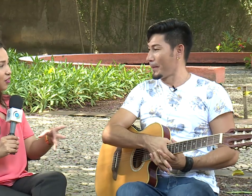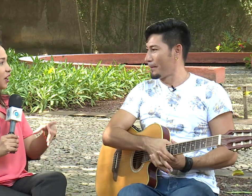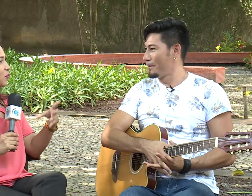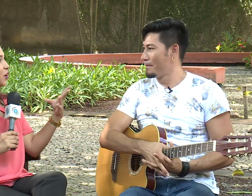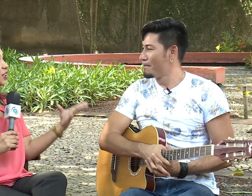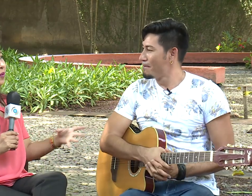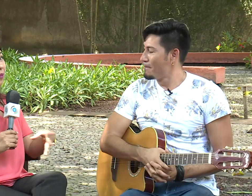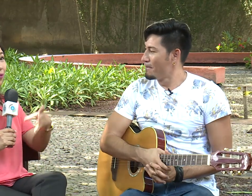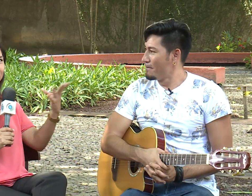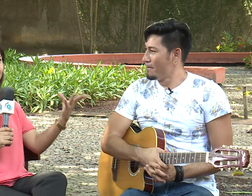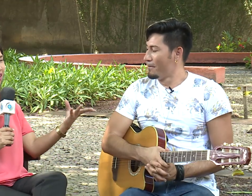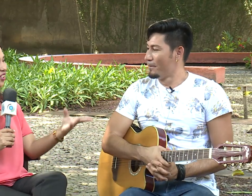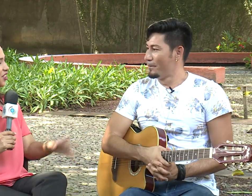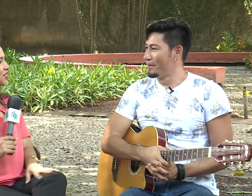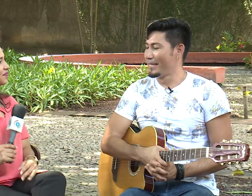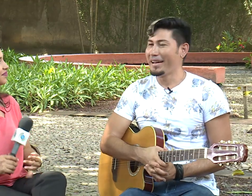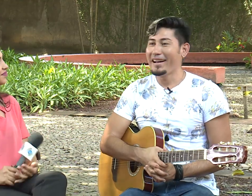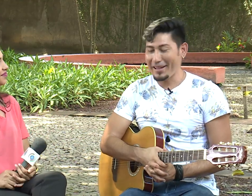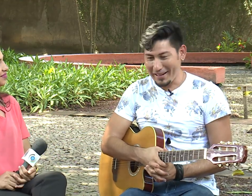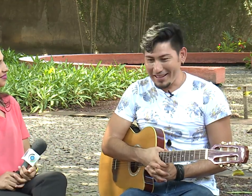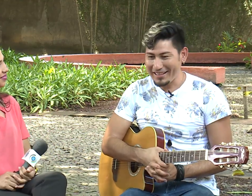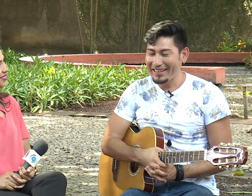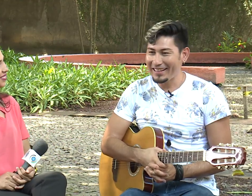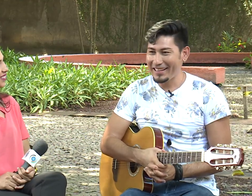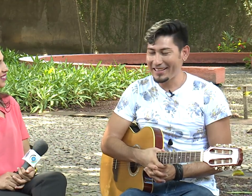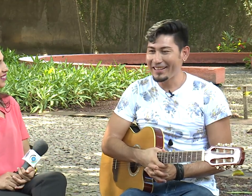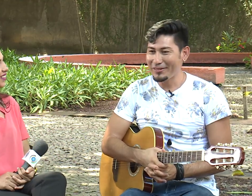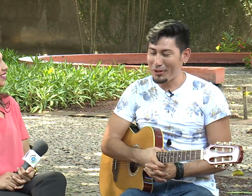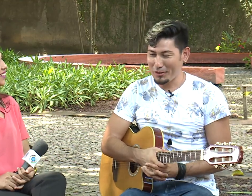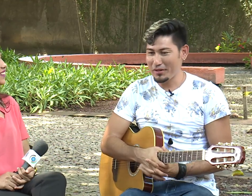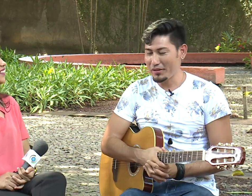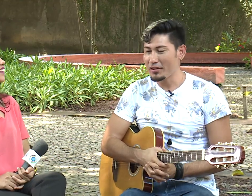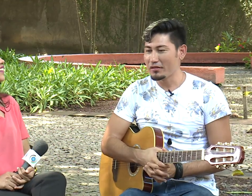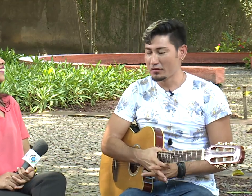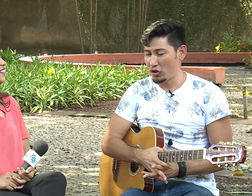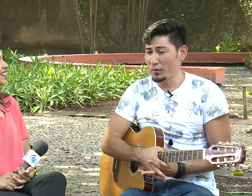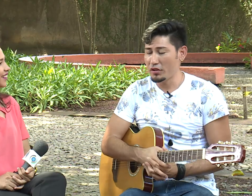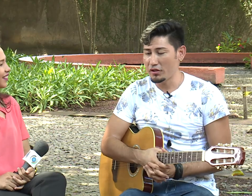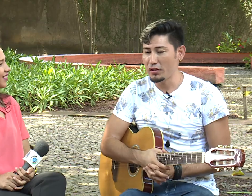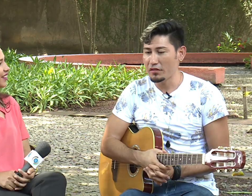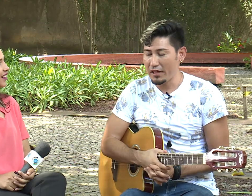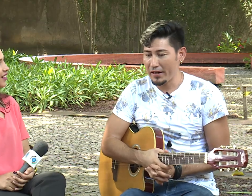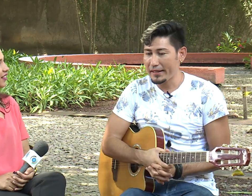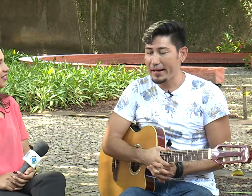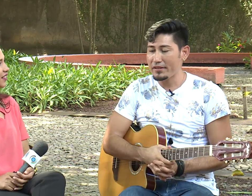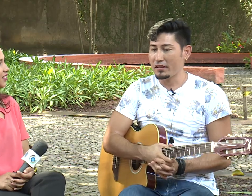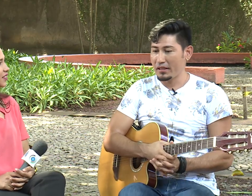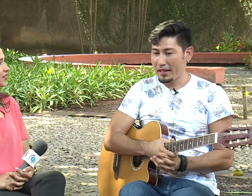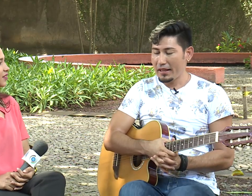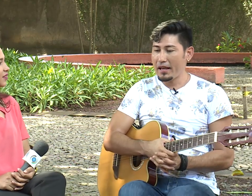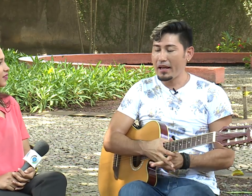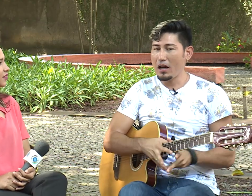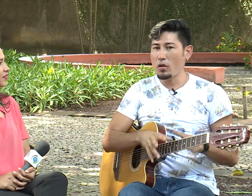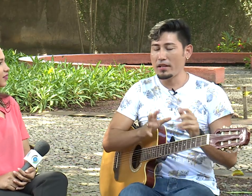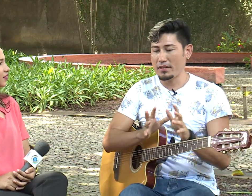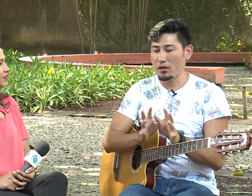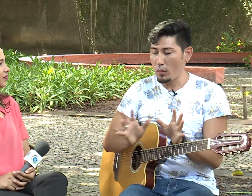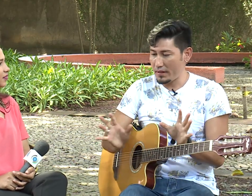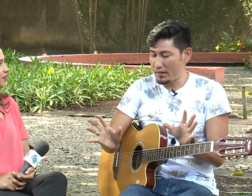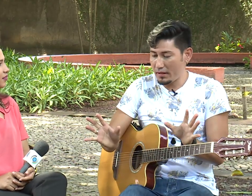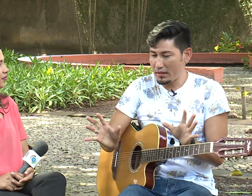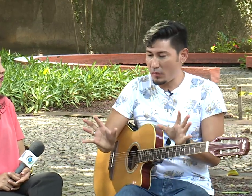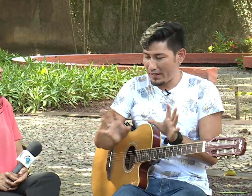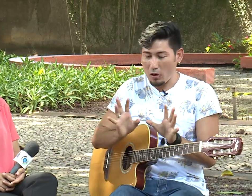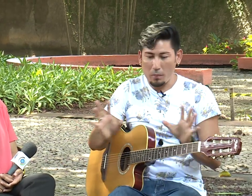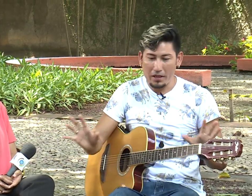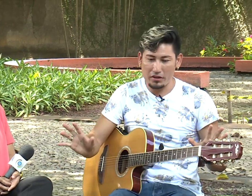vocês levem o Carimbolando para muito mais gente esse é o nosso objetivo nosso objetivo na verdade é alcançar